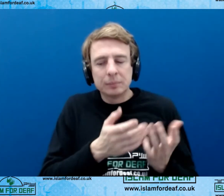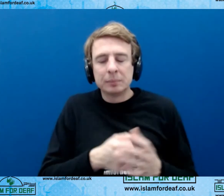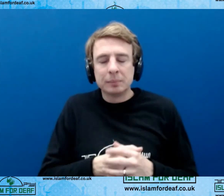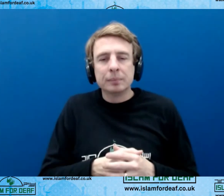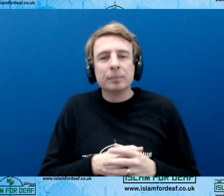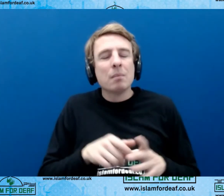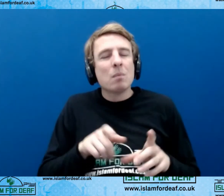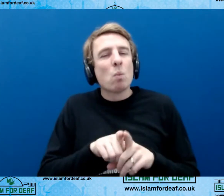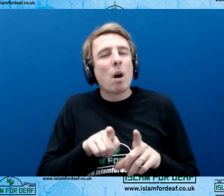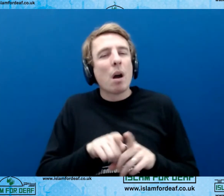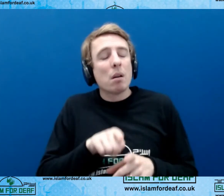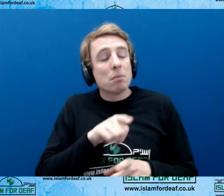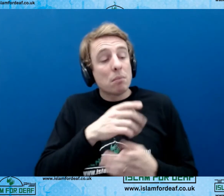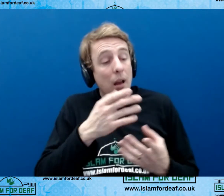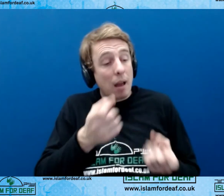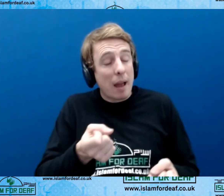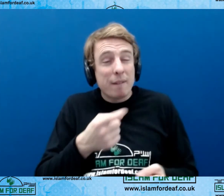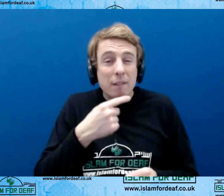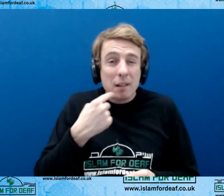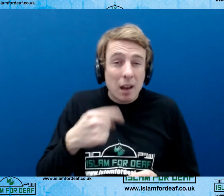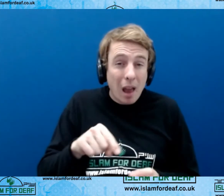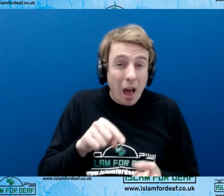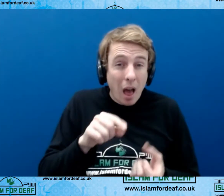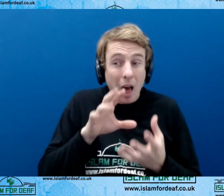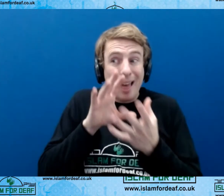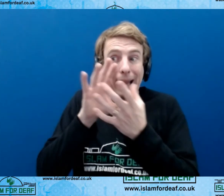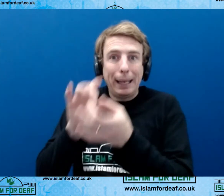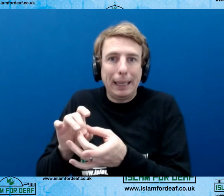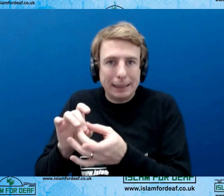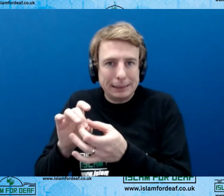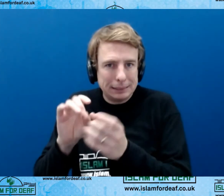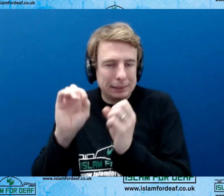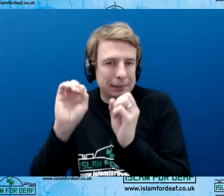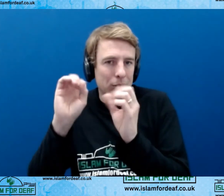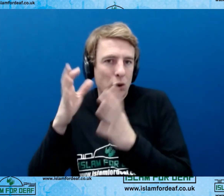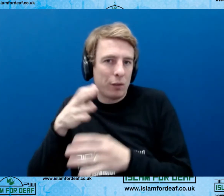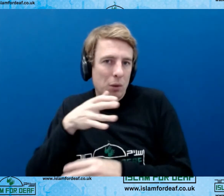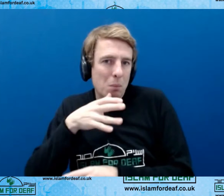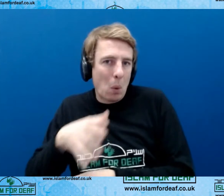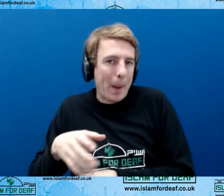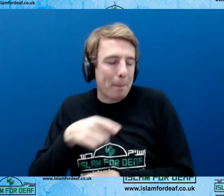والسلام. And this was her going overboard as